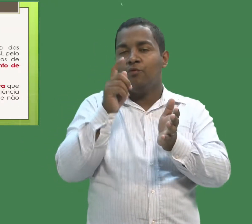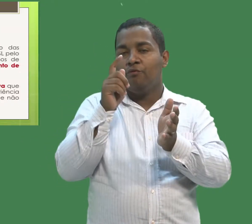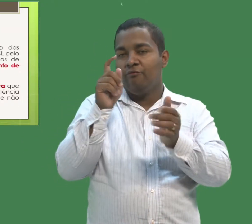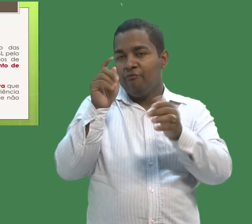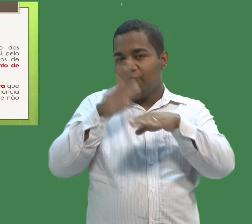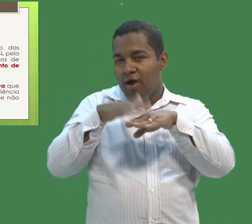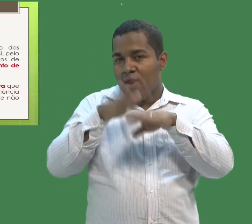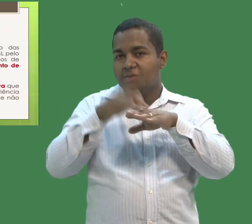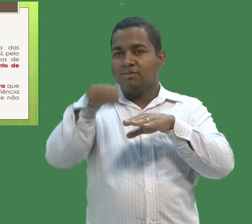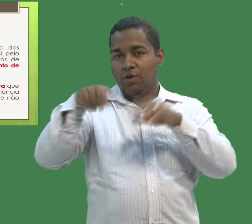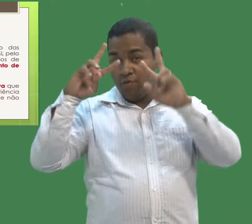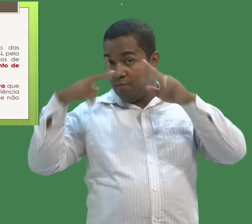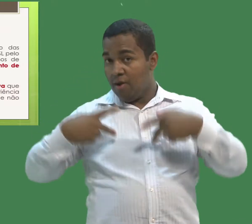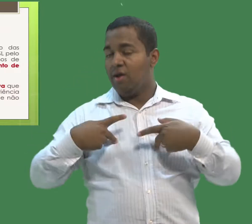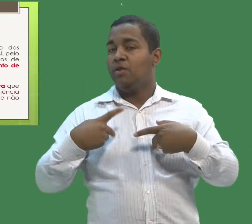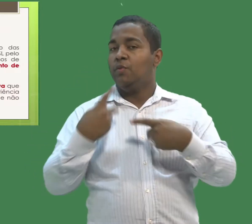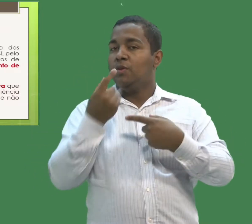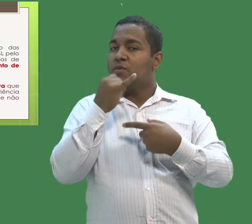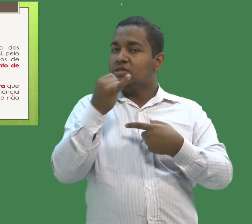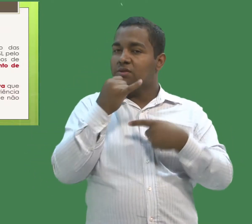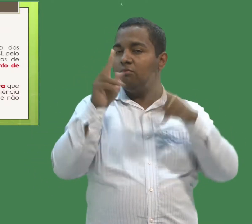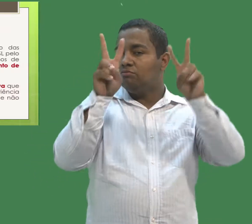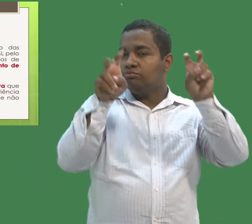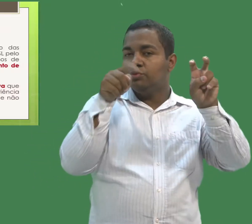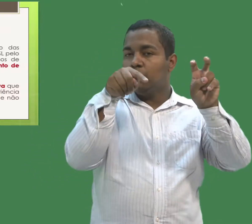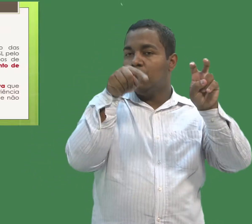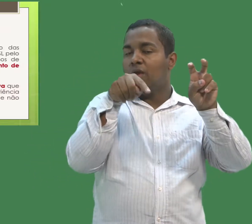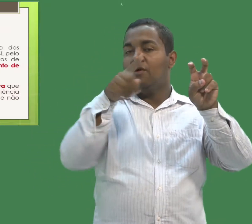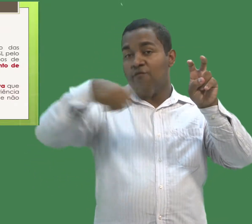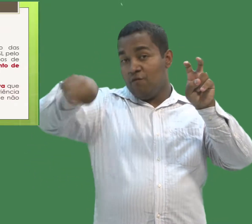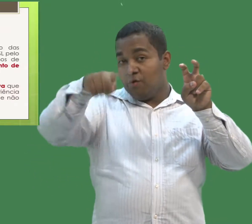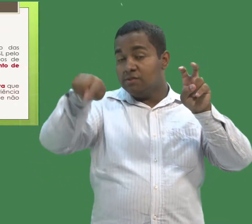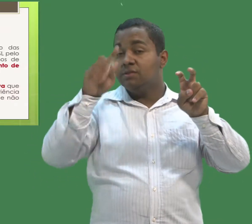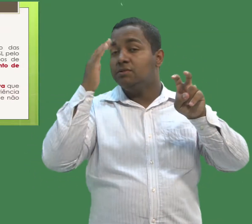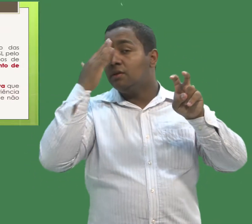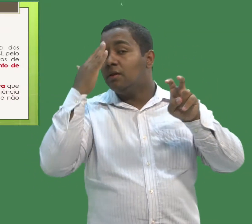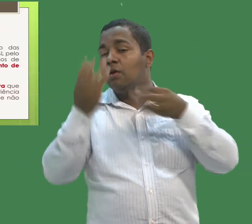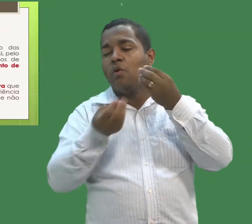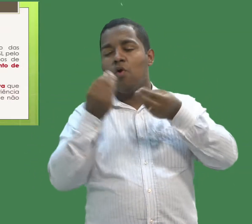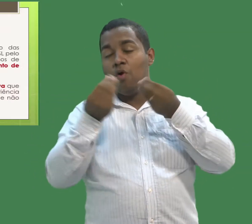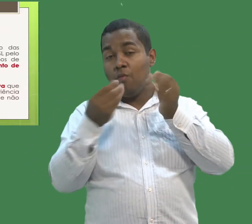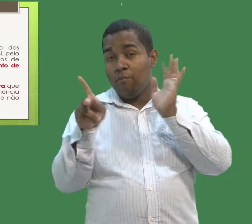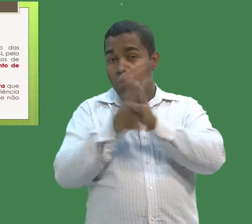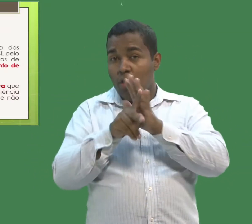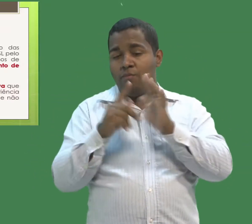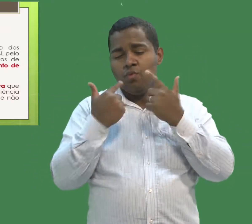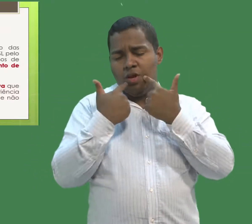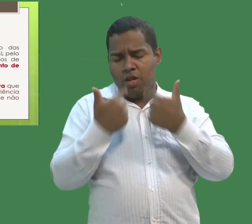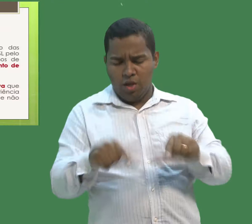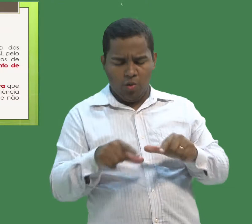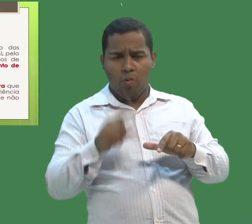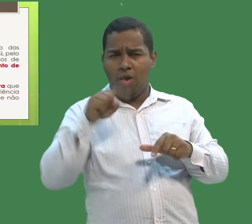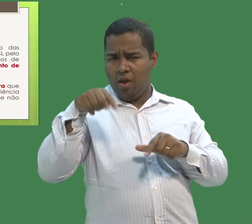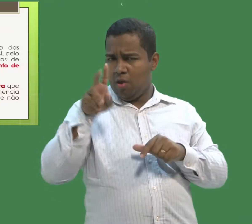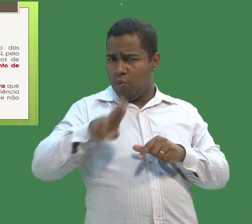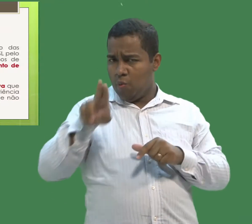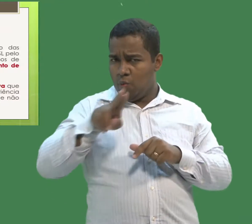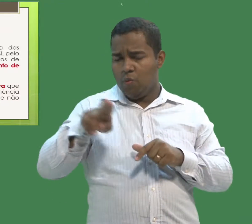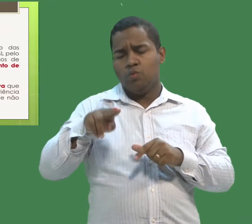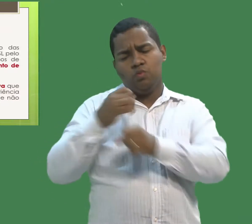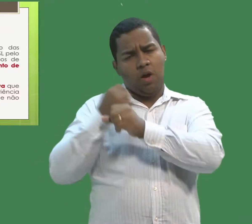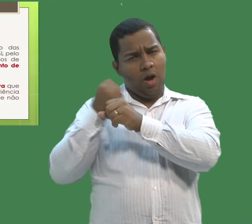pelo uso e não por princípios inatos. Então, só destacando aqui para vocês que, na verdade, a língua ela não vai se construir pelo